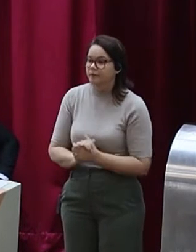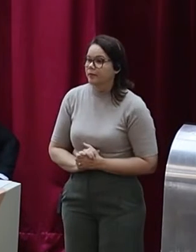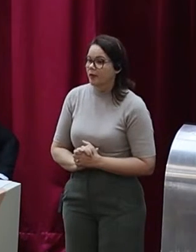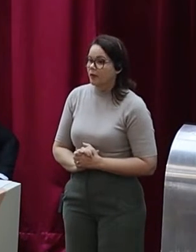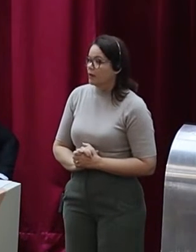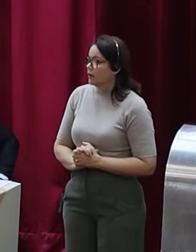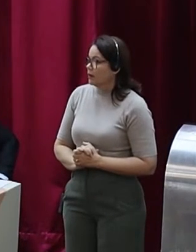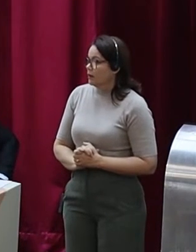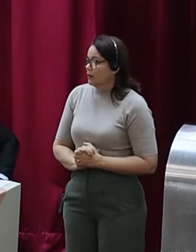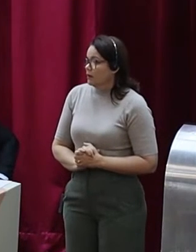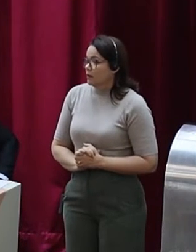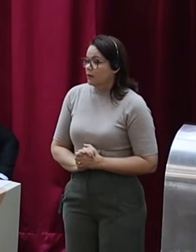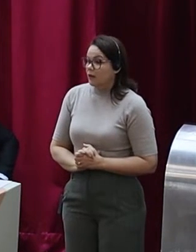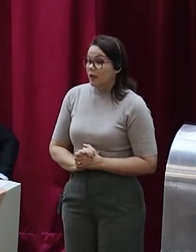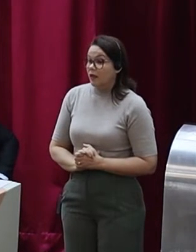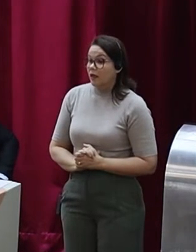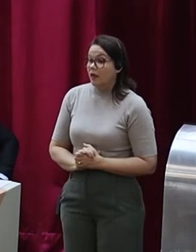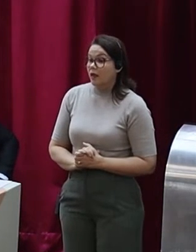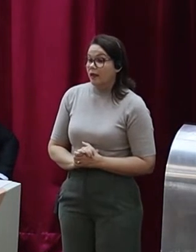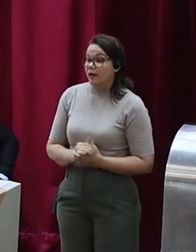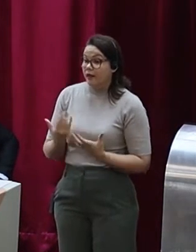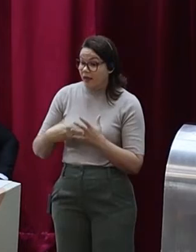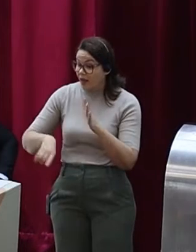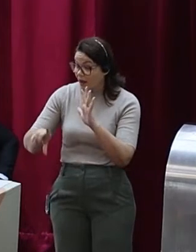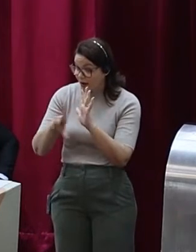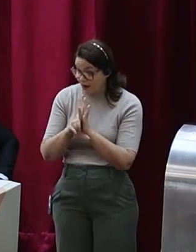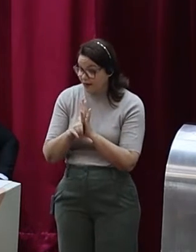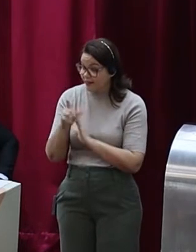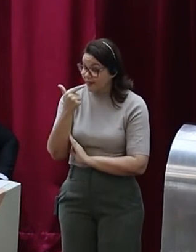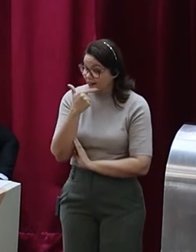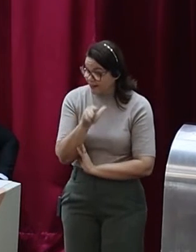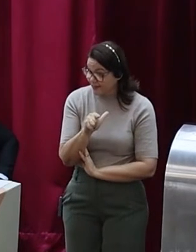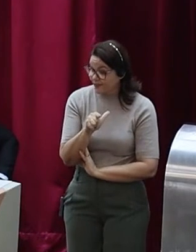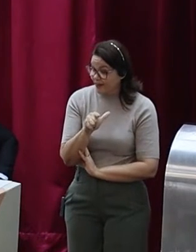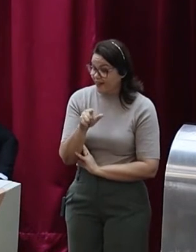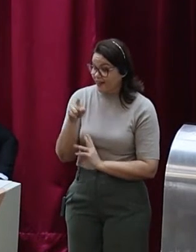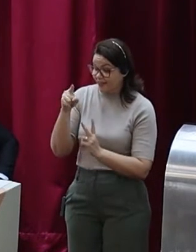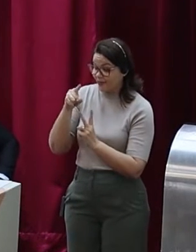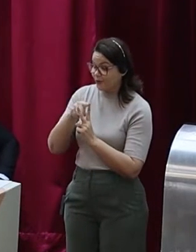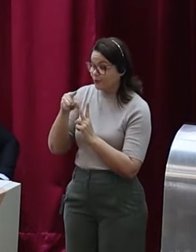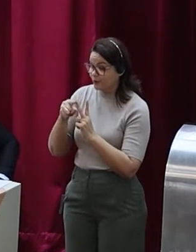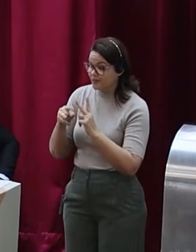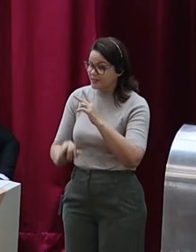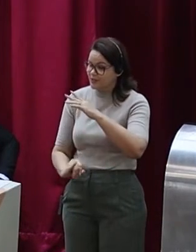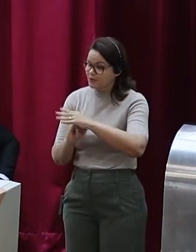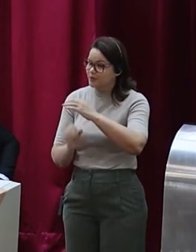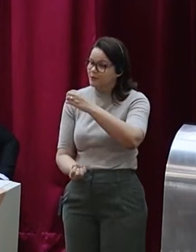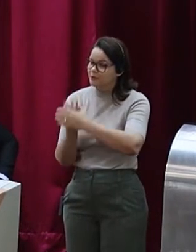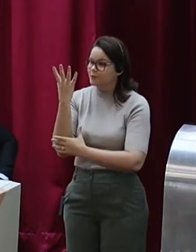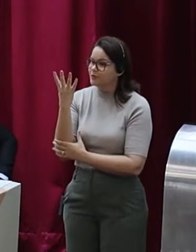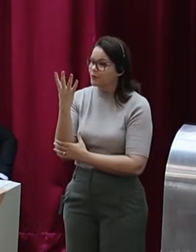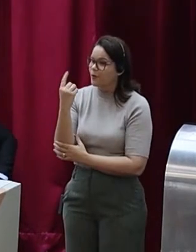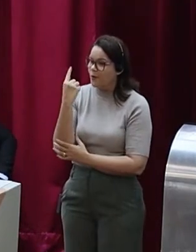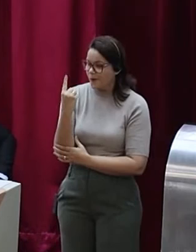Gracias a esa ley de lenguas. La ley de lenguas creó dos instituciones. Una, la Secretaría de Políticas Lingüísticas o Ministerio